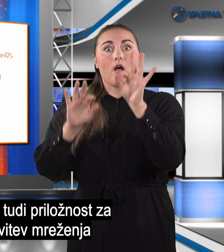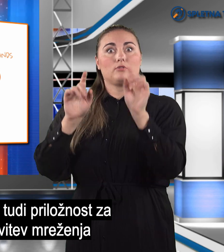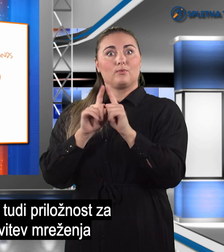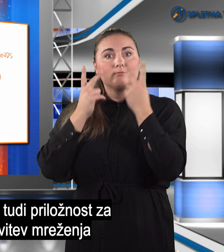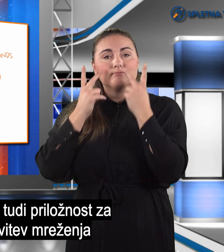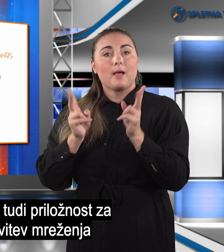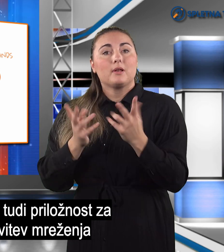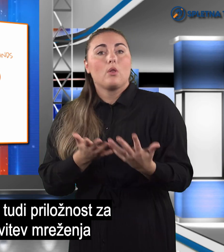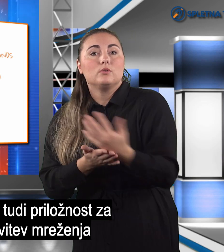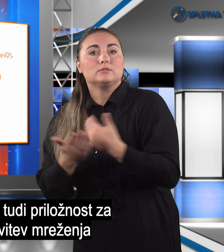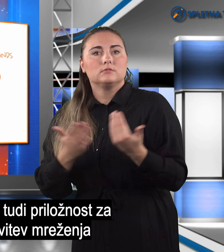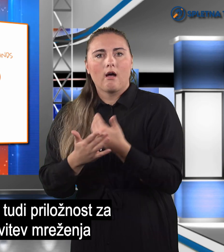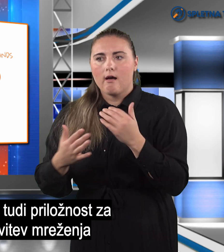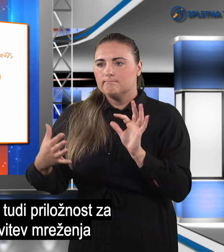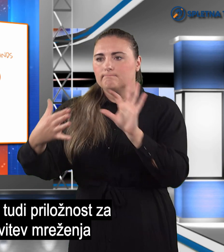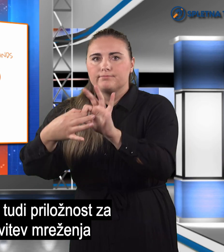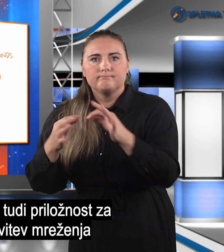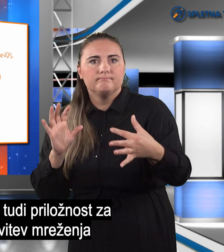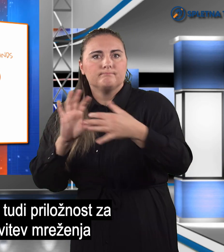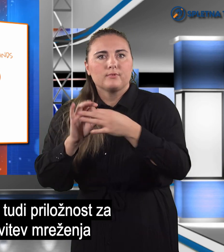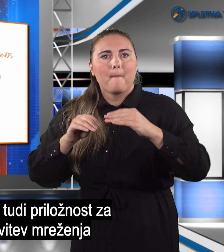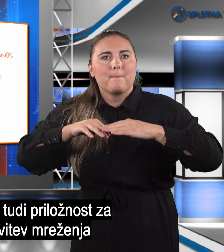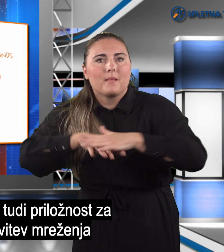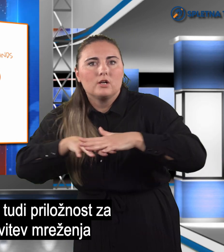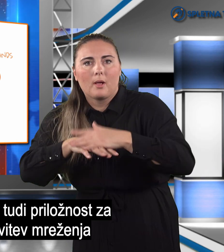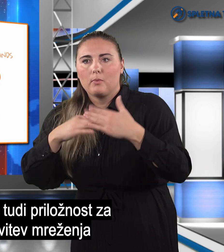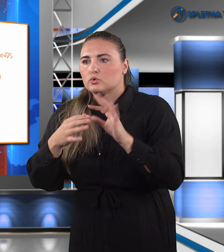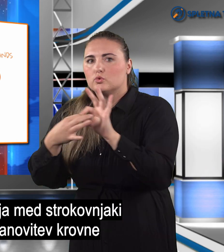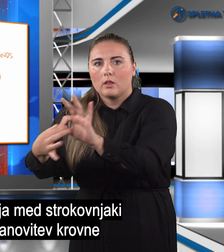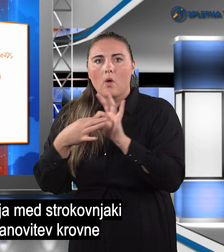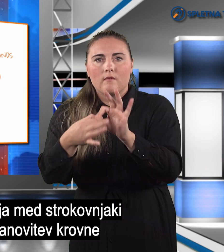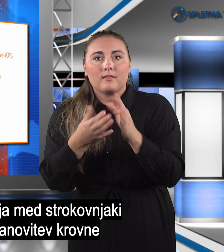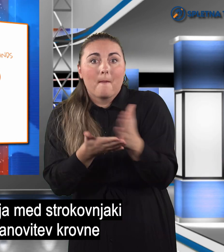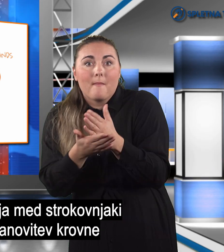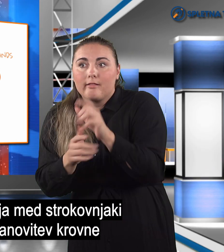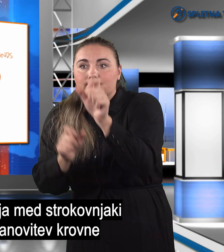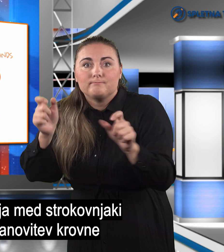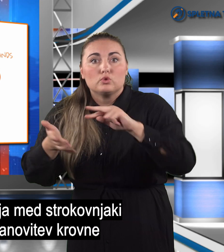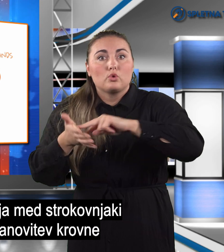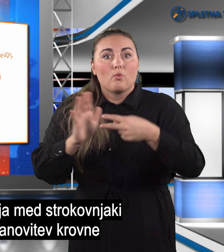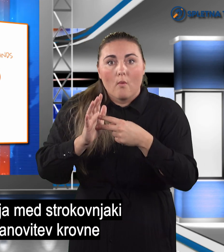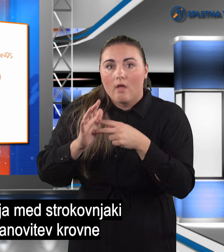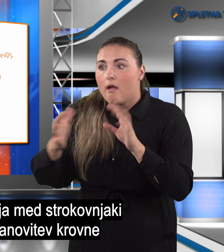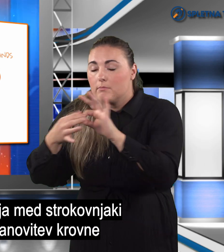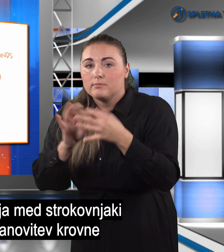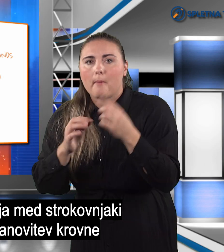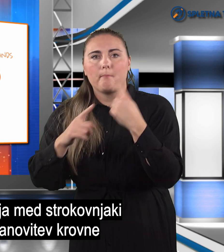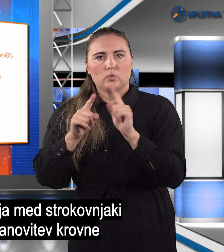Našla se je tudi priložnost za vzpostavitev mreženja in sodelovanja med strokovnjaki ter za ustanovitev krovne organizacije